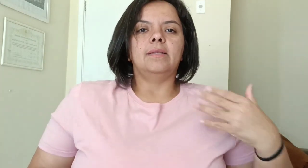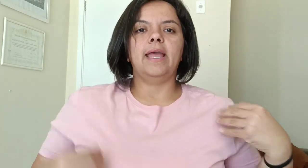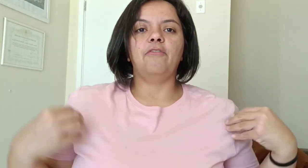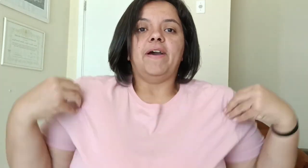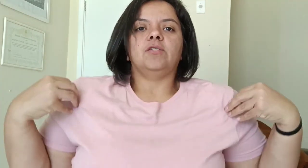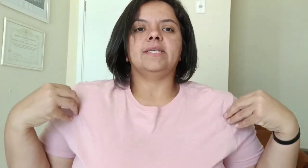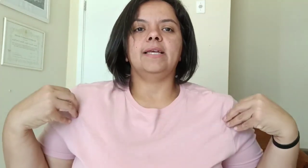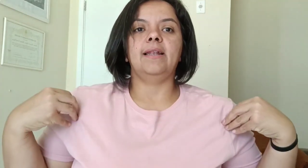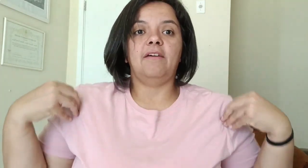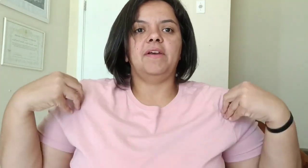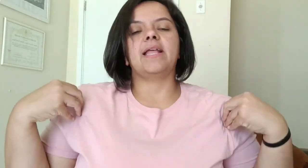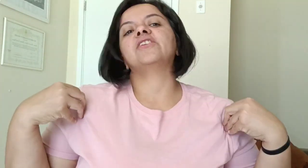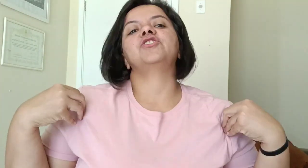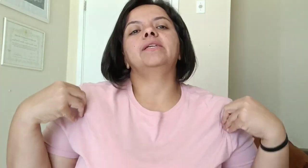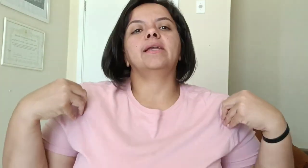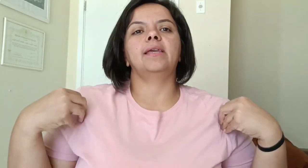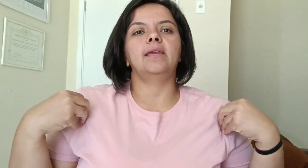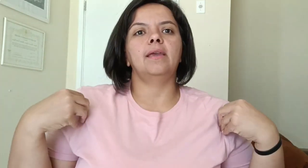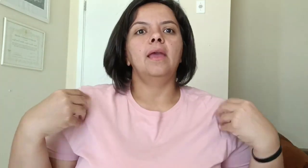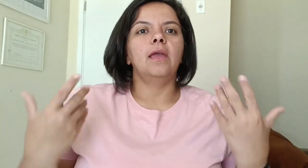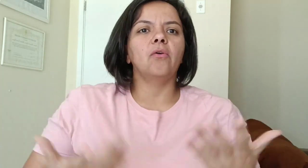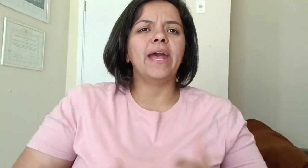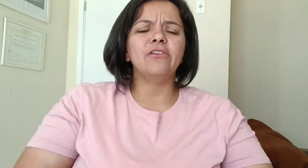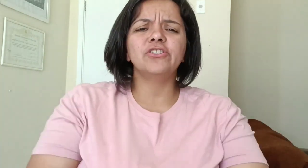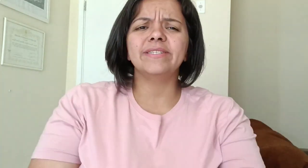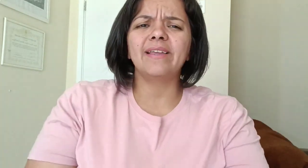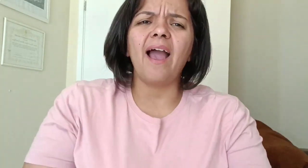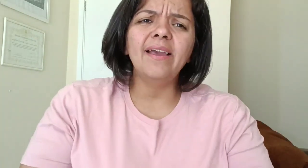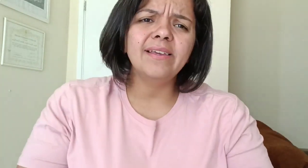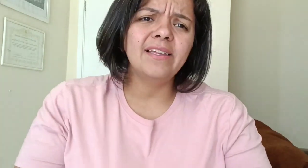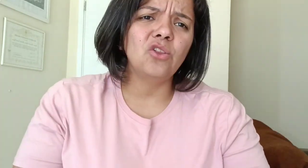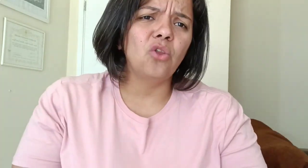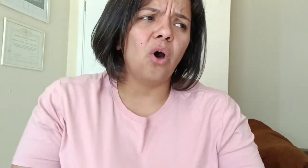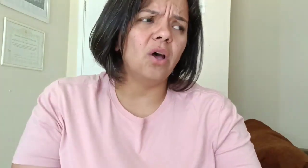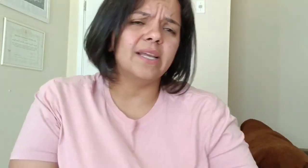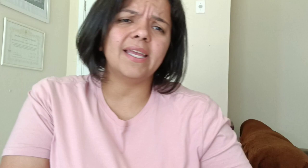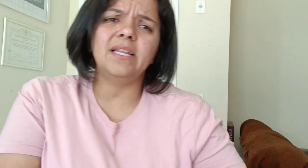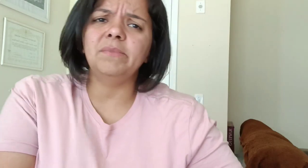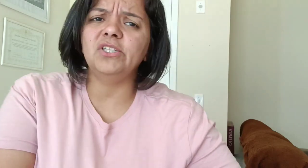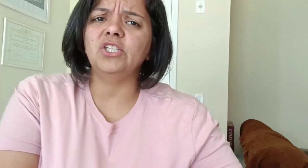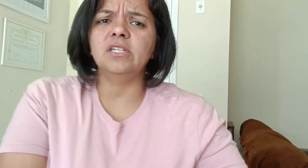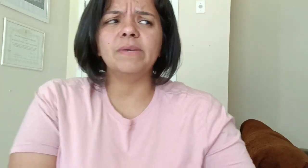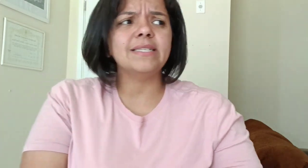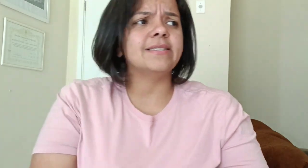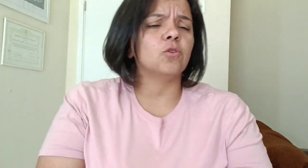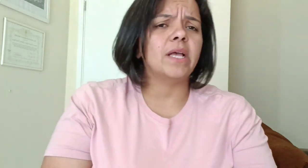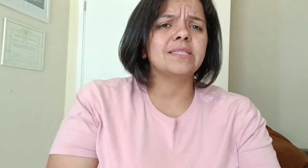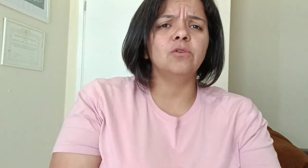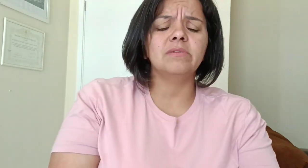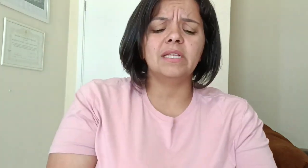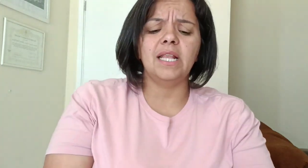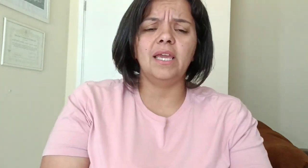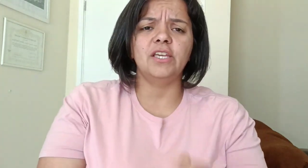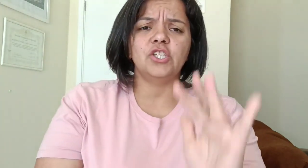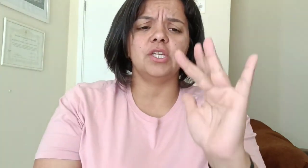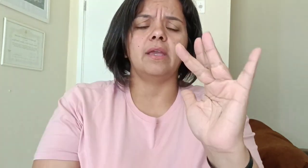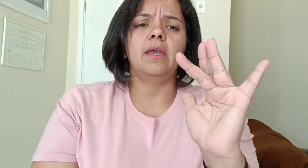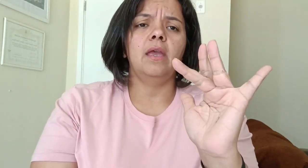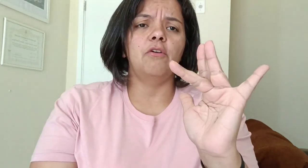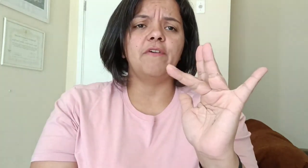Né? Eu faço essa levantadinha aqui. Eu quero dizer, ai, que dó daquele menino, mas que situação triste. Eu